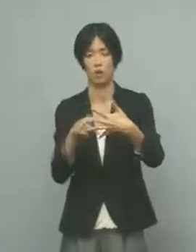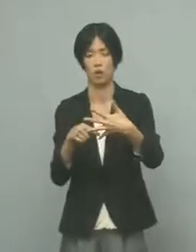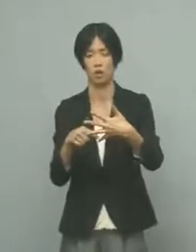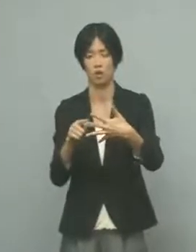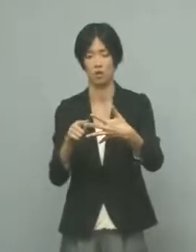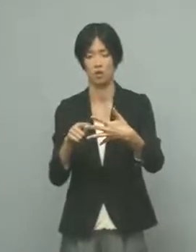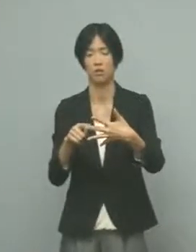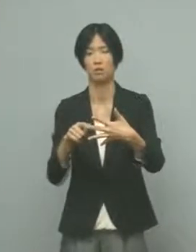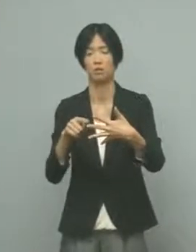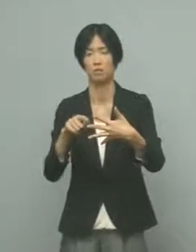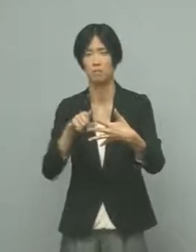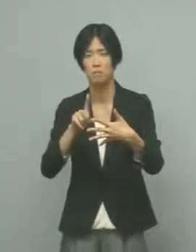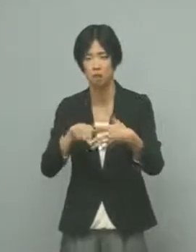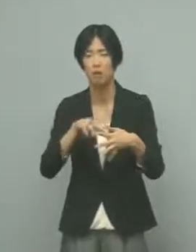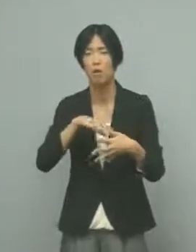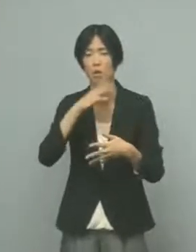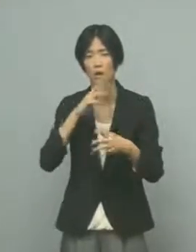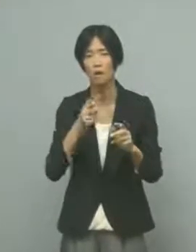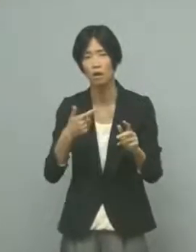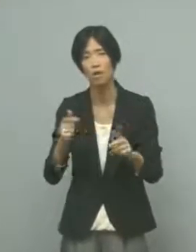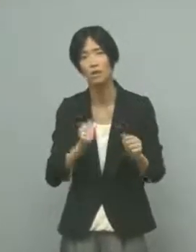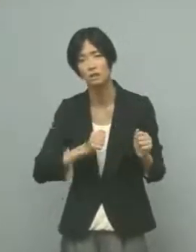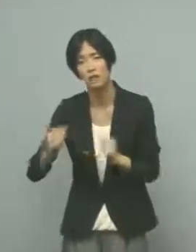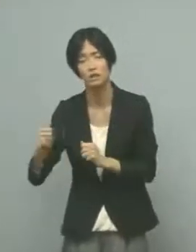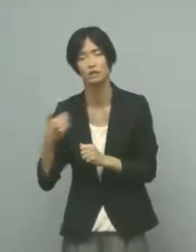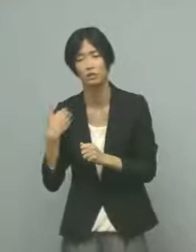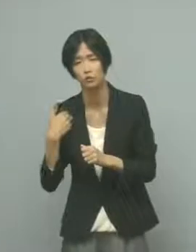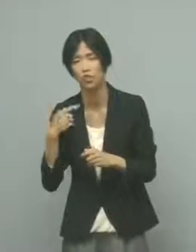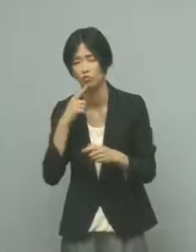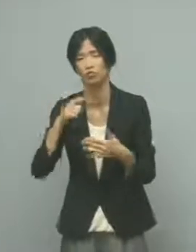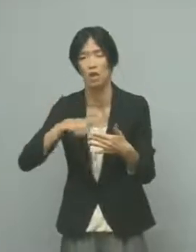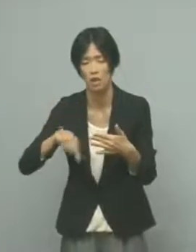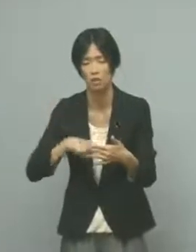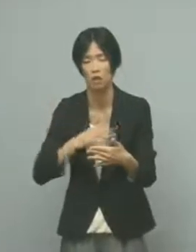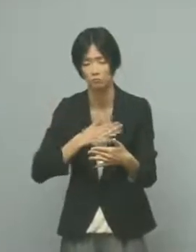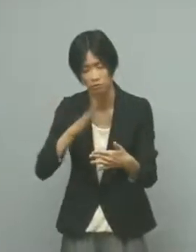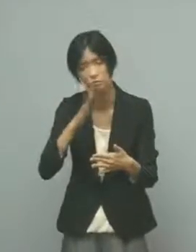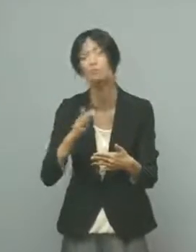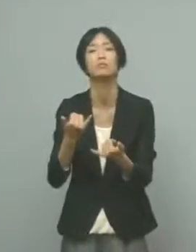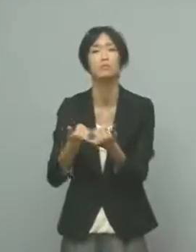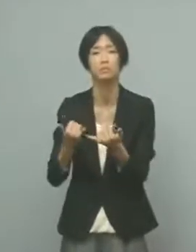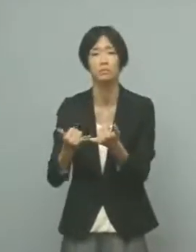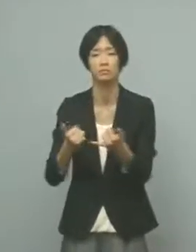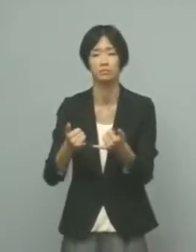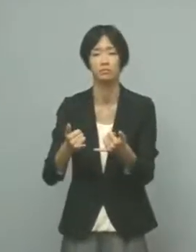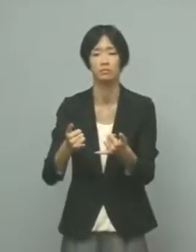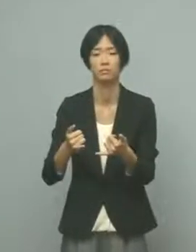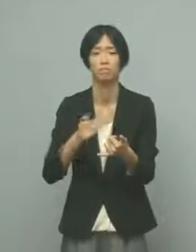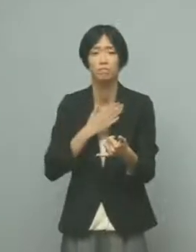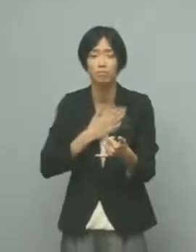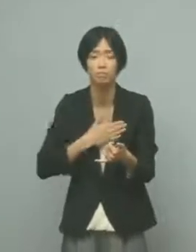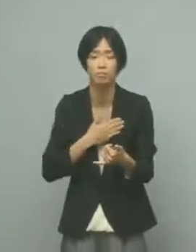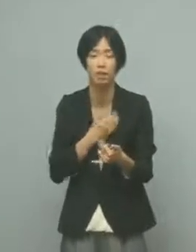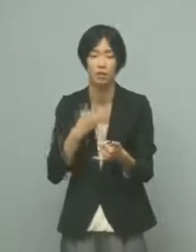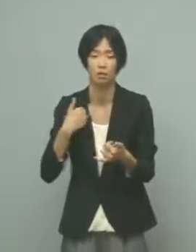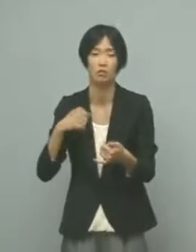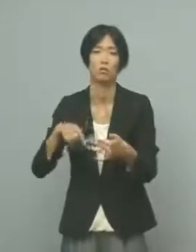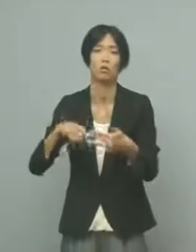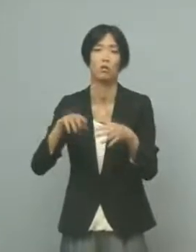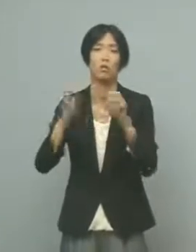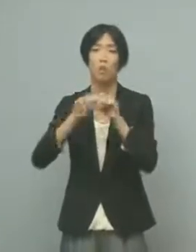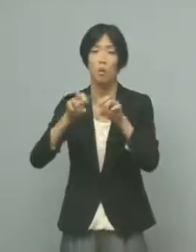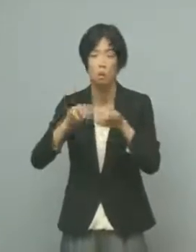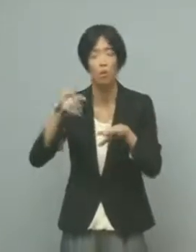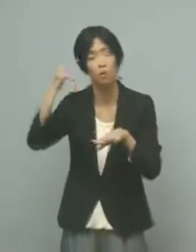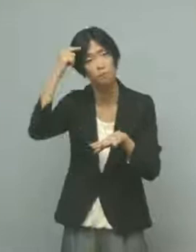高齢者等避難だといったような内容を十分理解していただけるような広報を進めていきたいというふうに